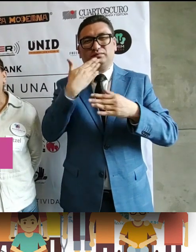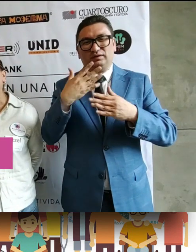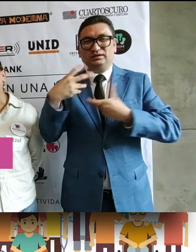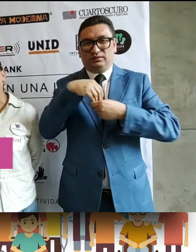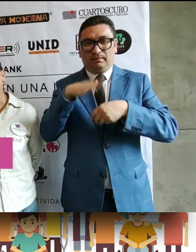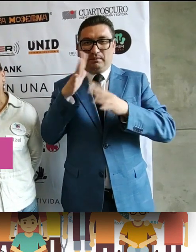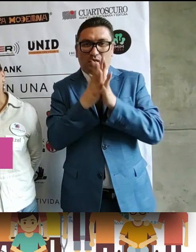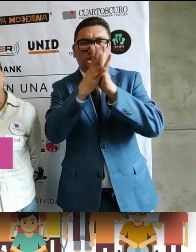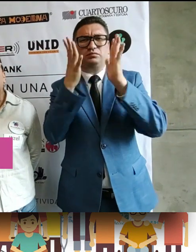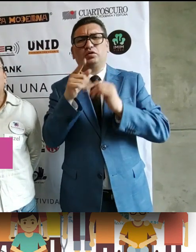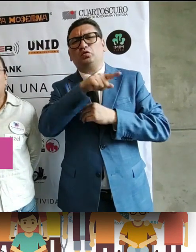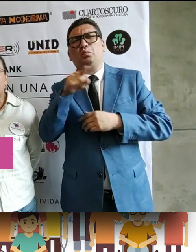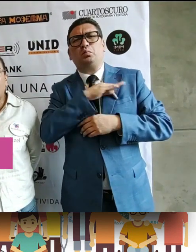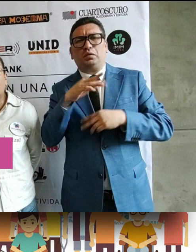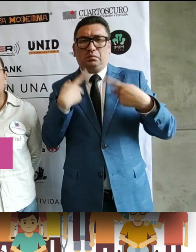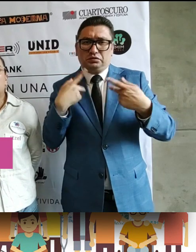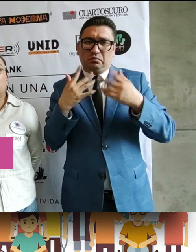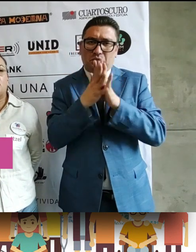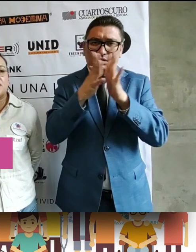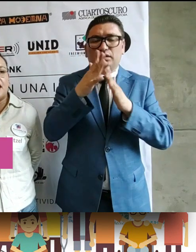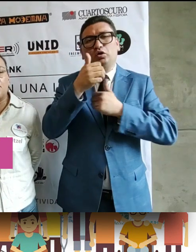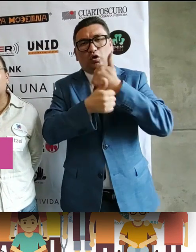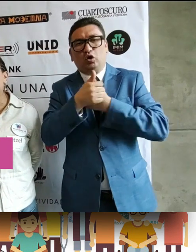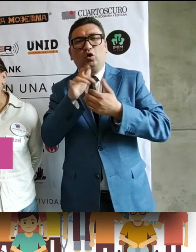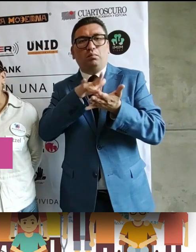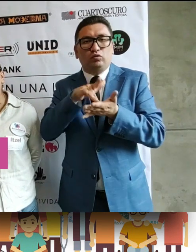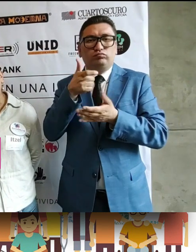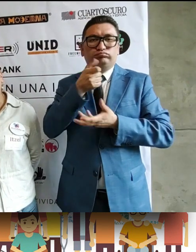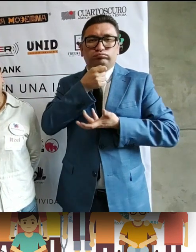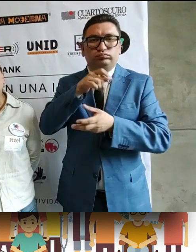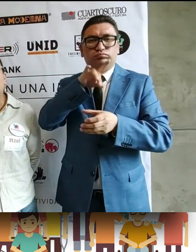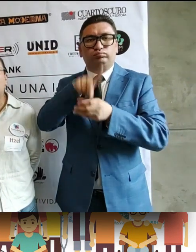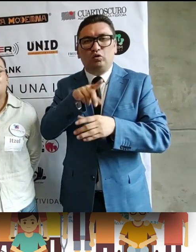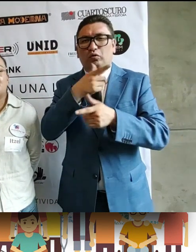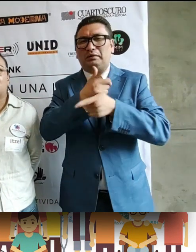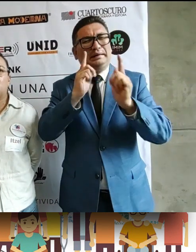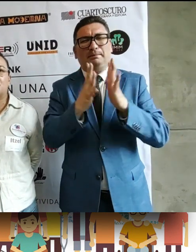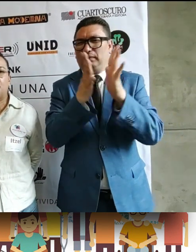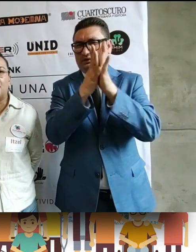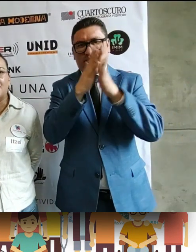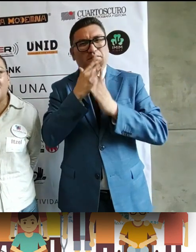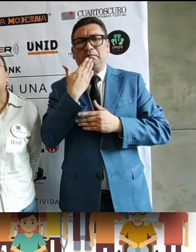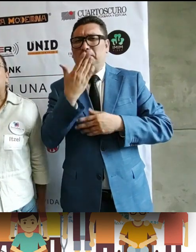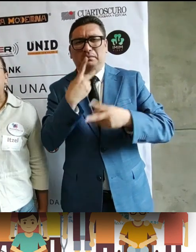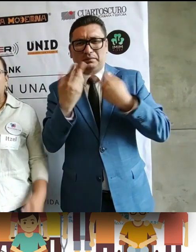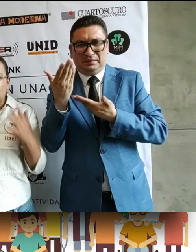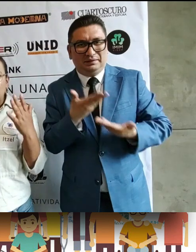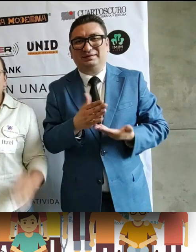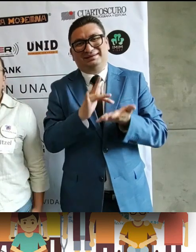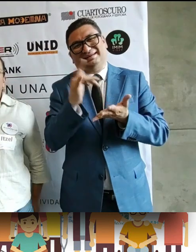participen, ya sea como concursantes, como patrocinadores o cualquier participación es bienvenida